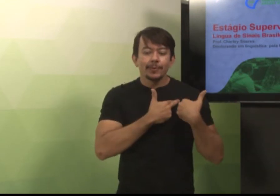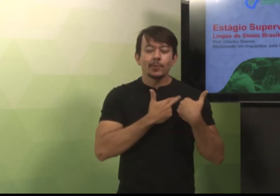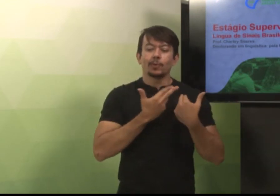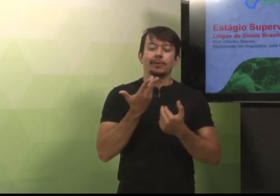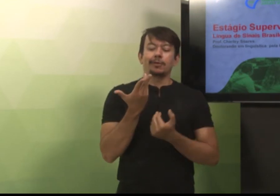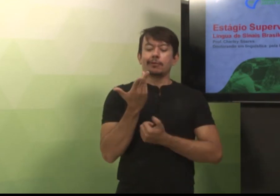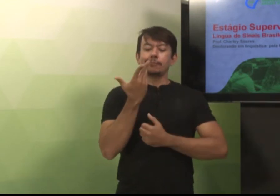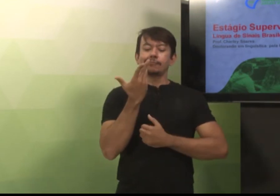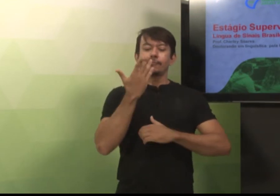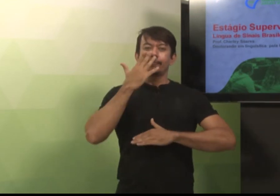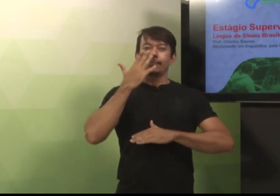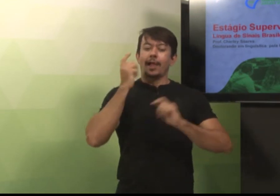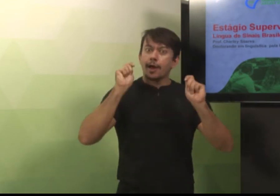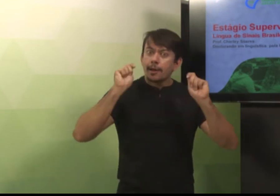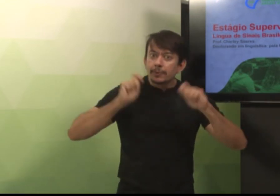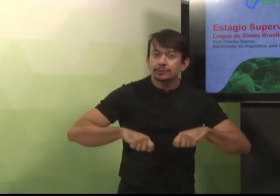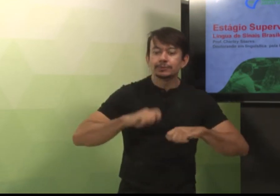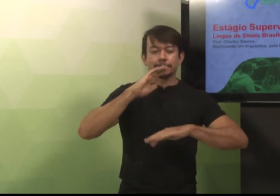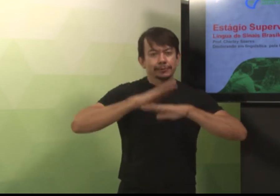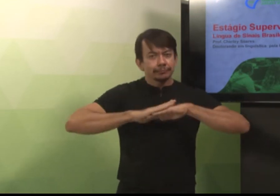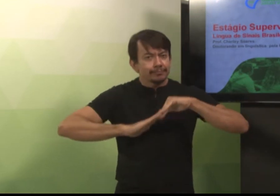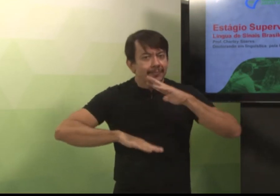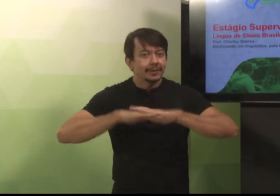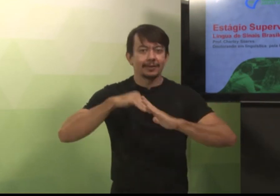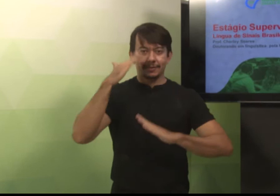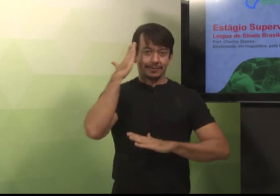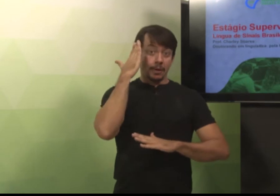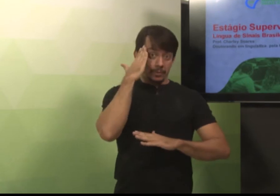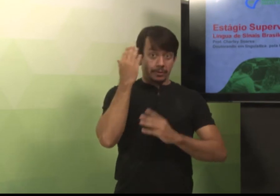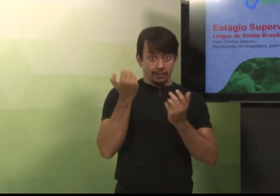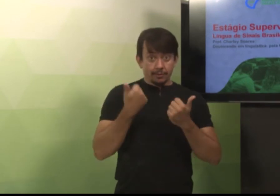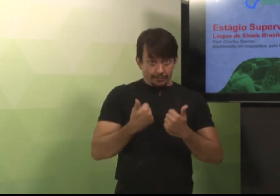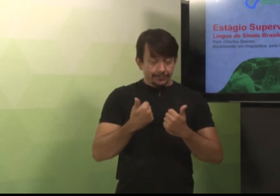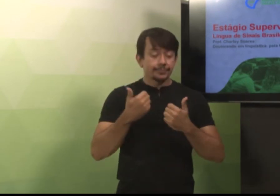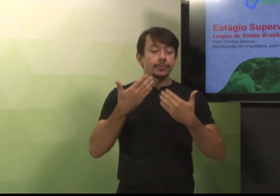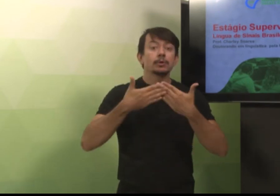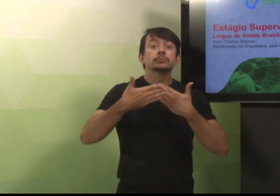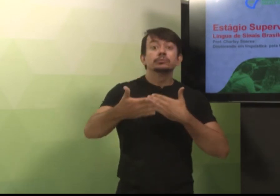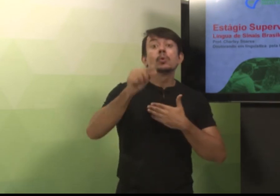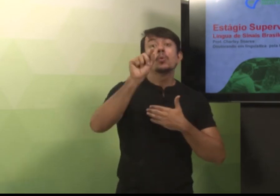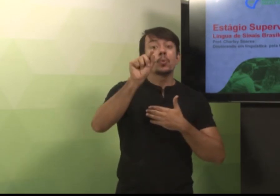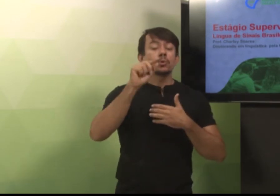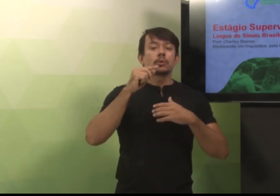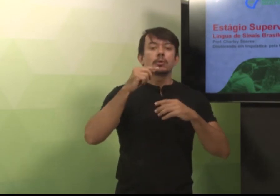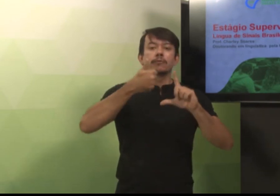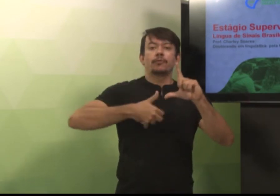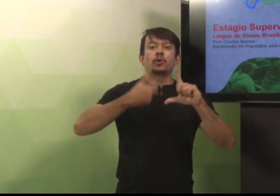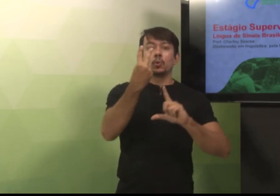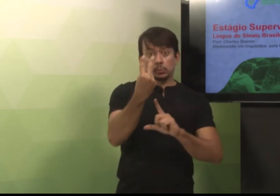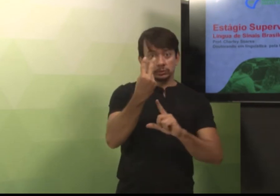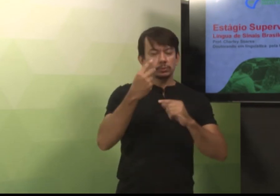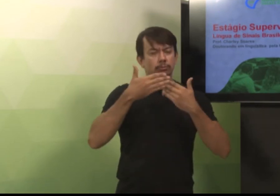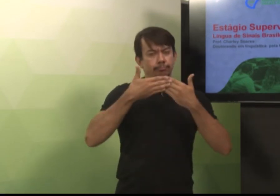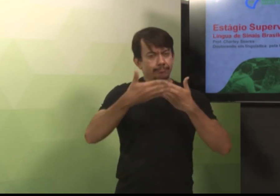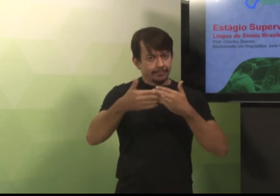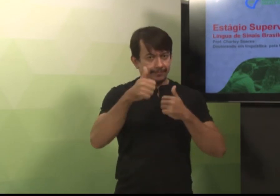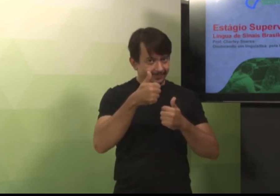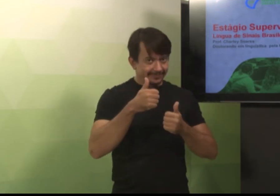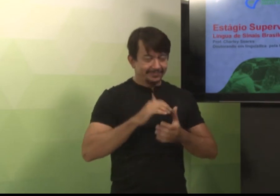as responsabilidades, as competências práticas. Então agora, na nossa videoaula 2,